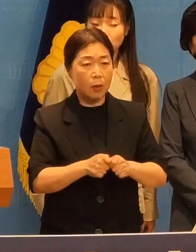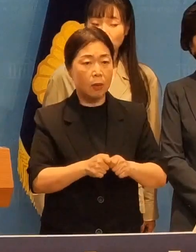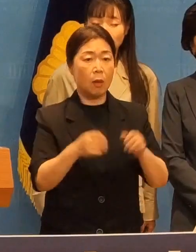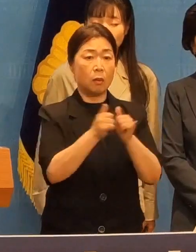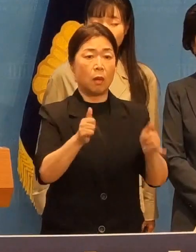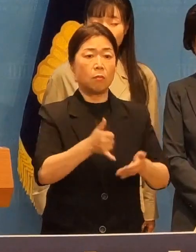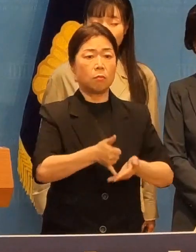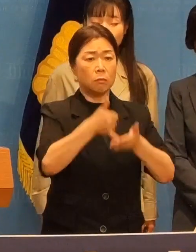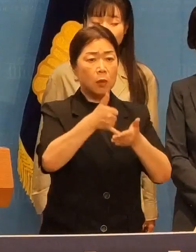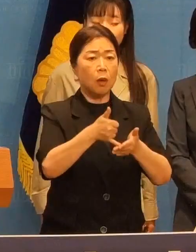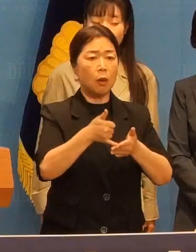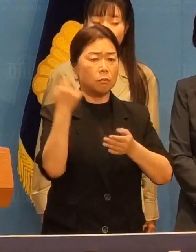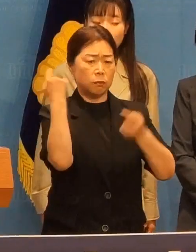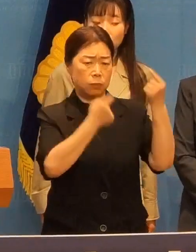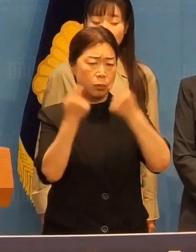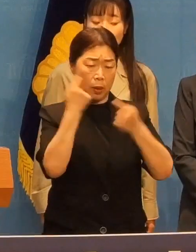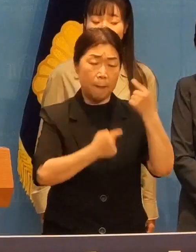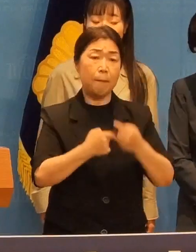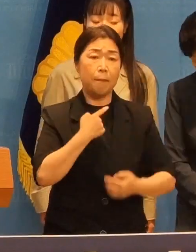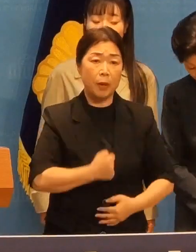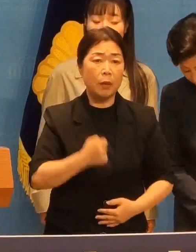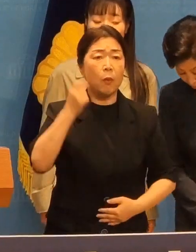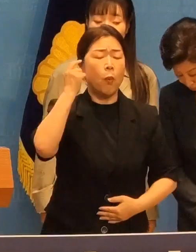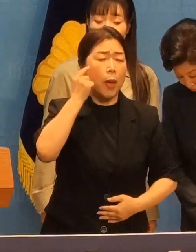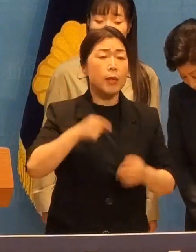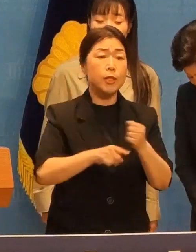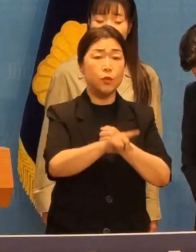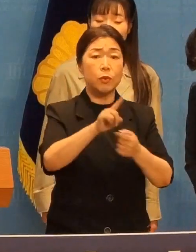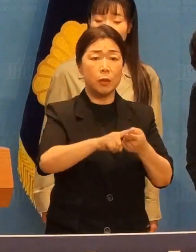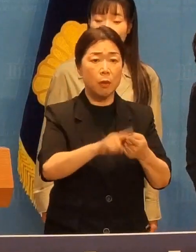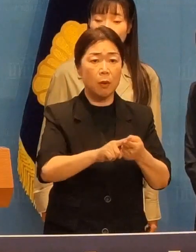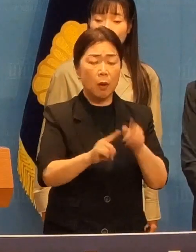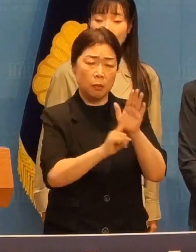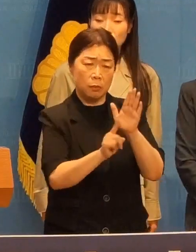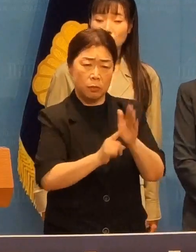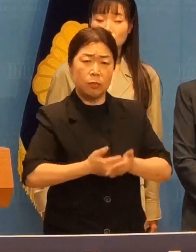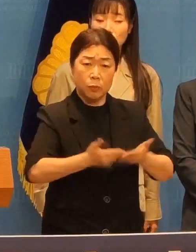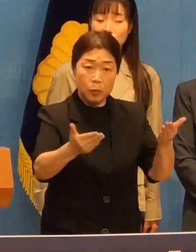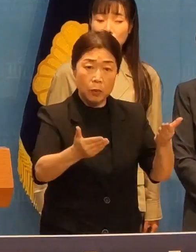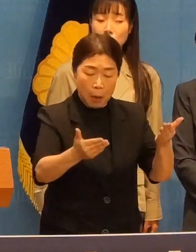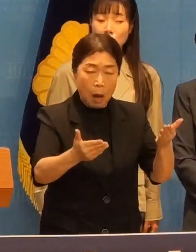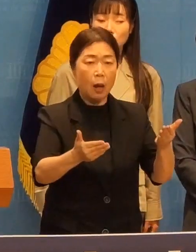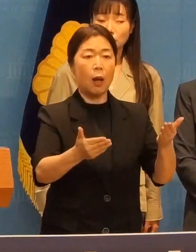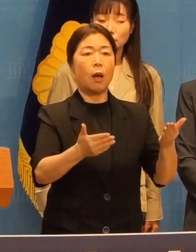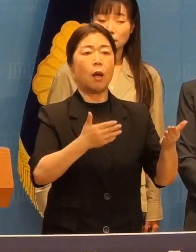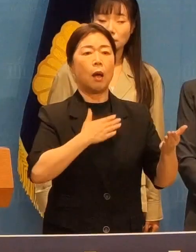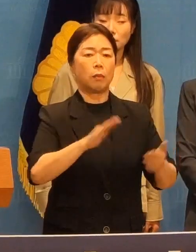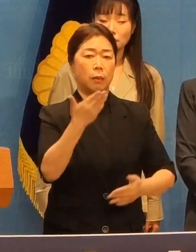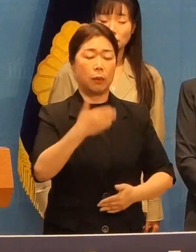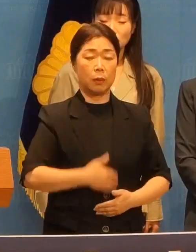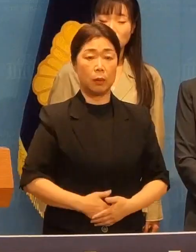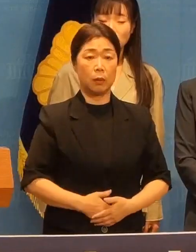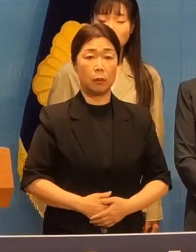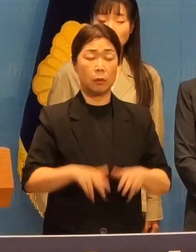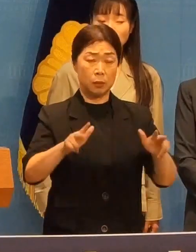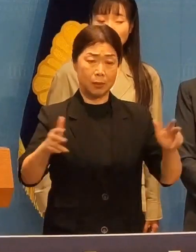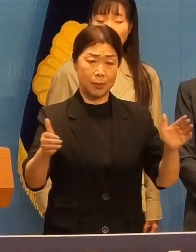존엄성을 훼손당할 수밖에 없었는지 알 수 있게 되었습니다. 지금껏